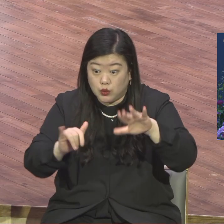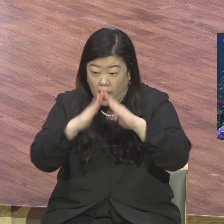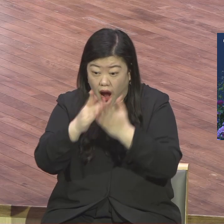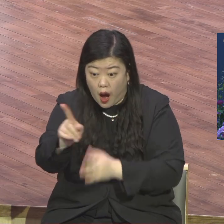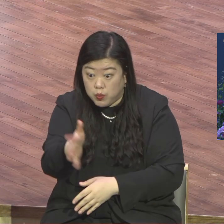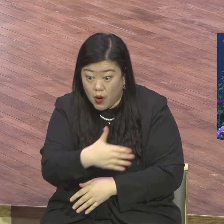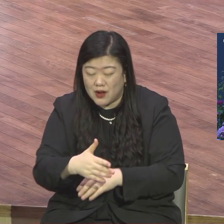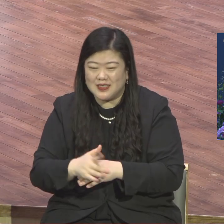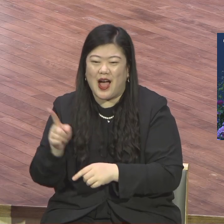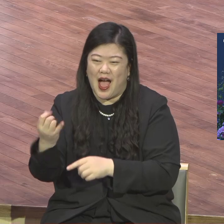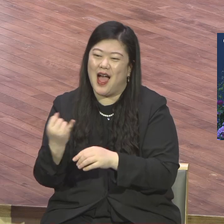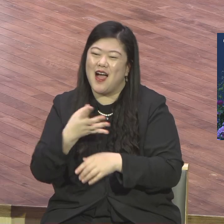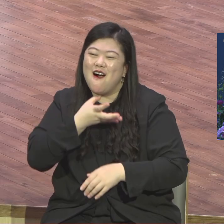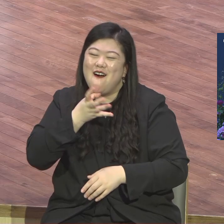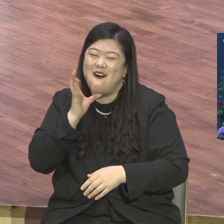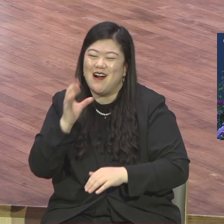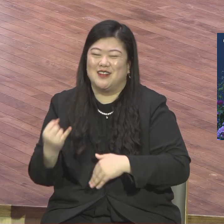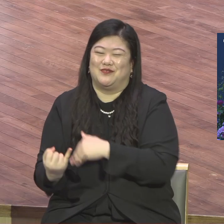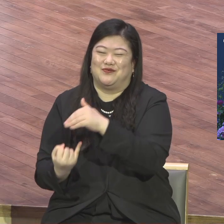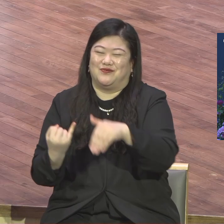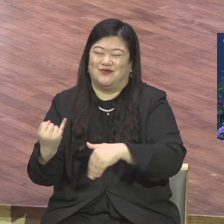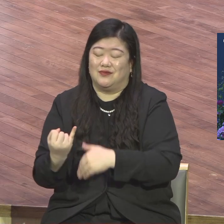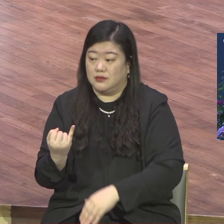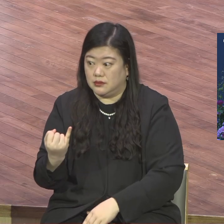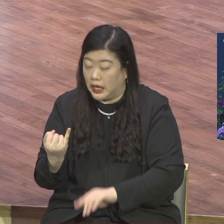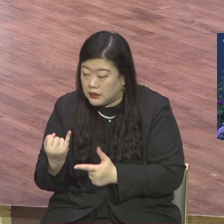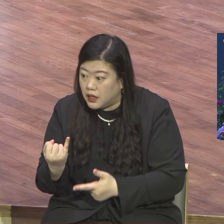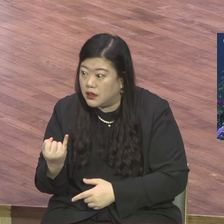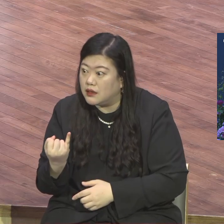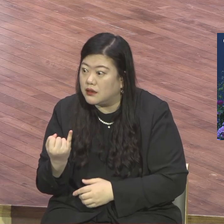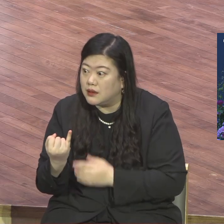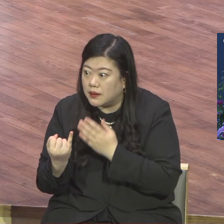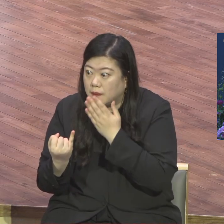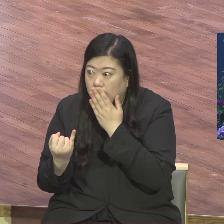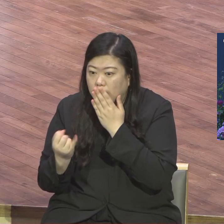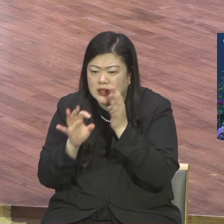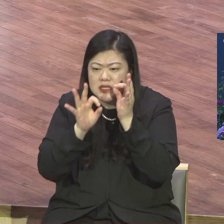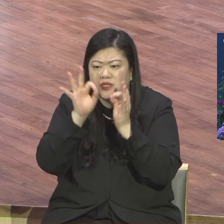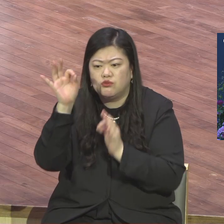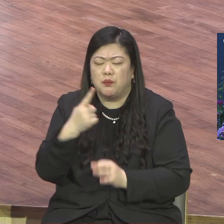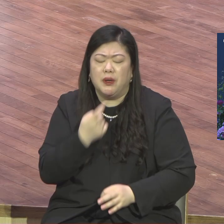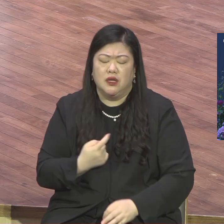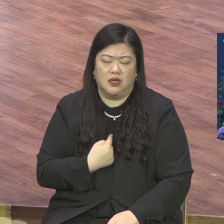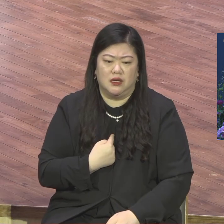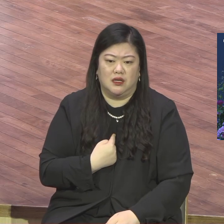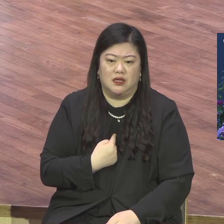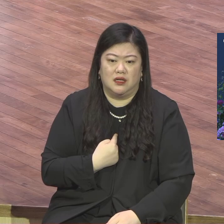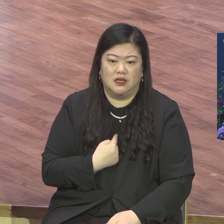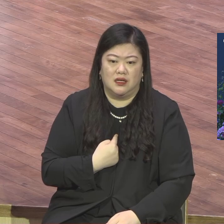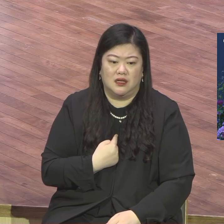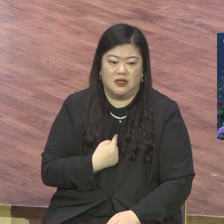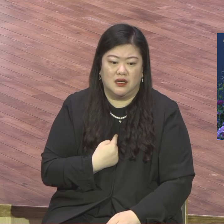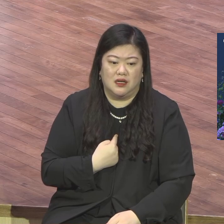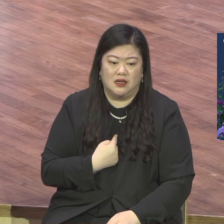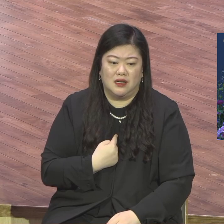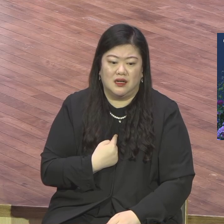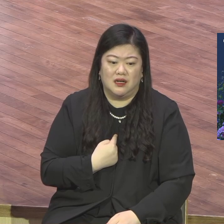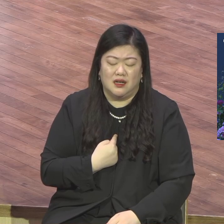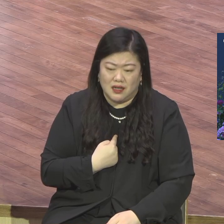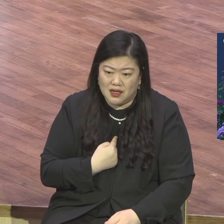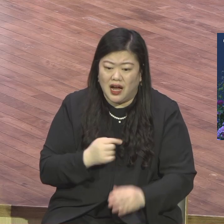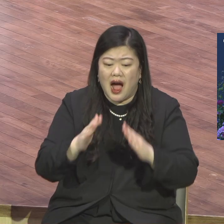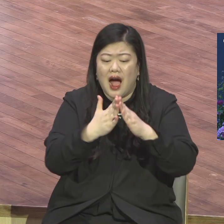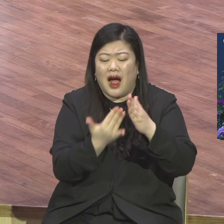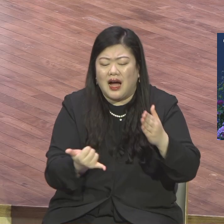막. 이 접촉점을 여러분이 만들어 보시기 바랍니다. 사실 이 불신자들이